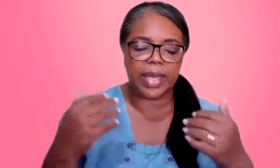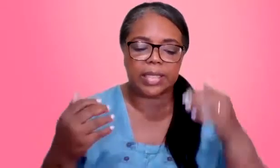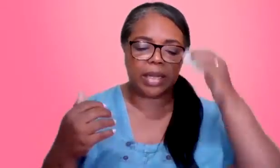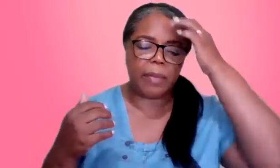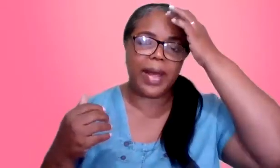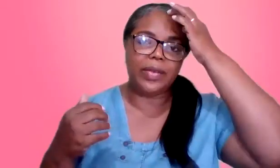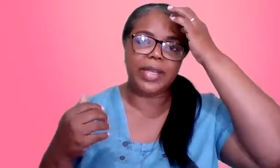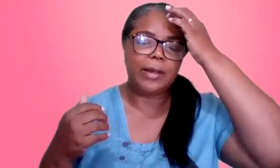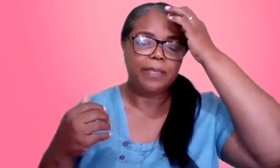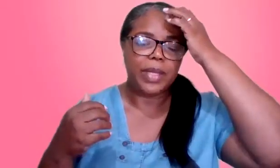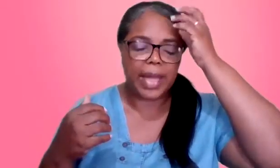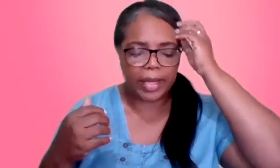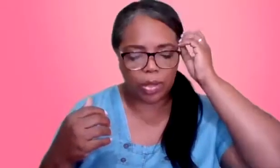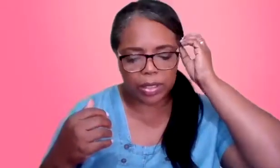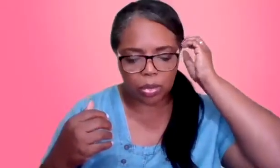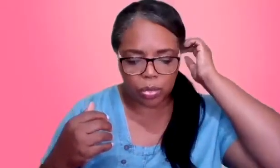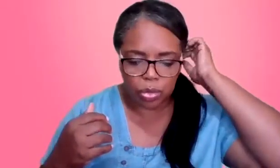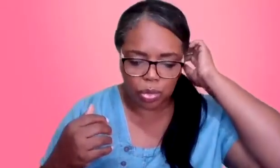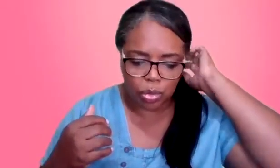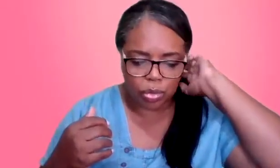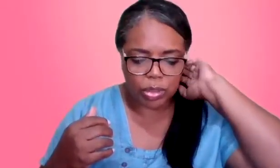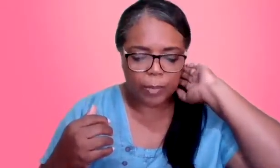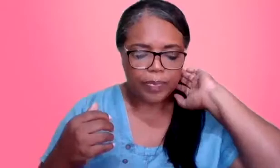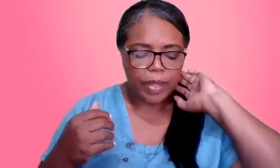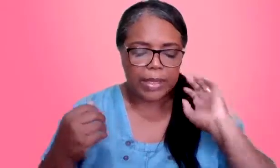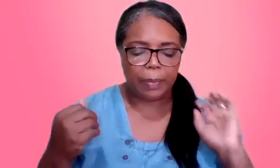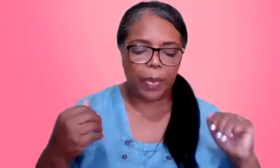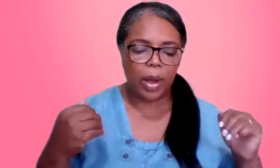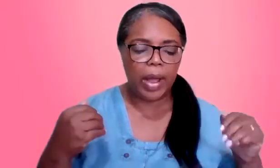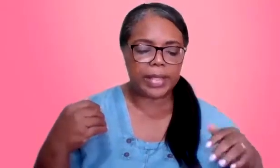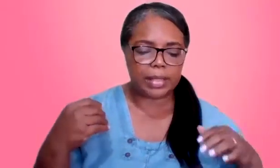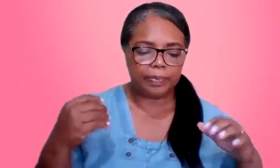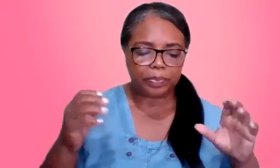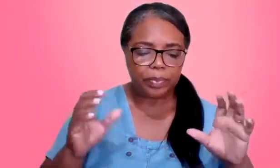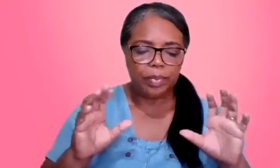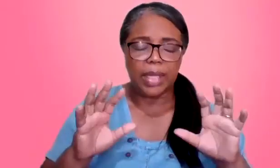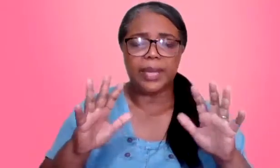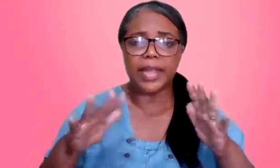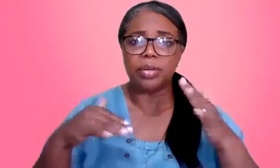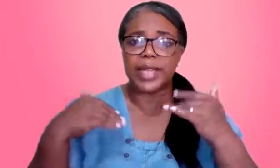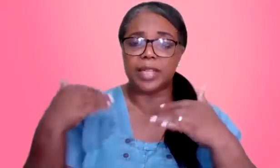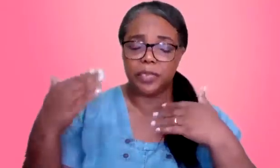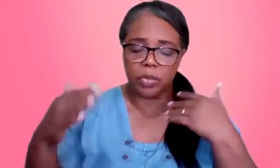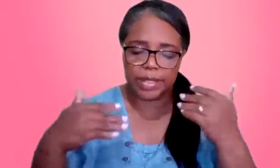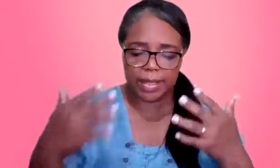esse trabalho aí na educação dos surdos. Depois, dentro dessa